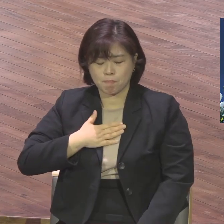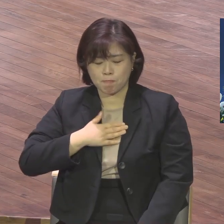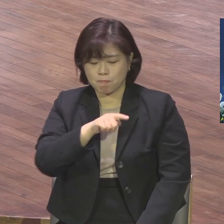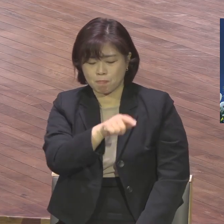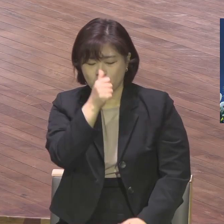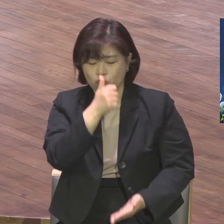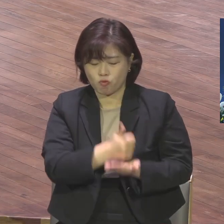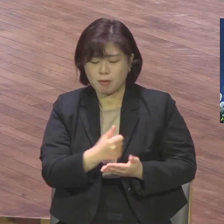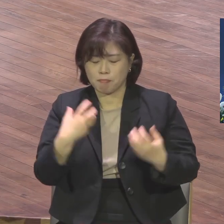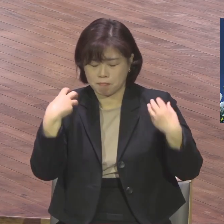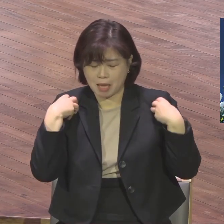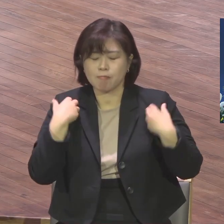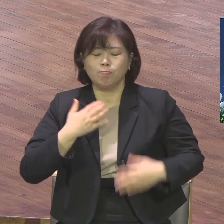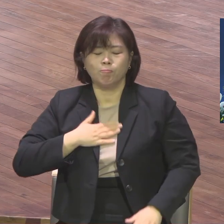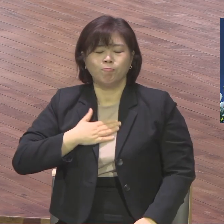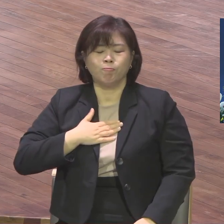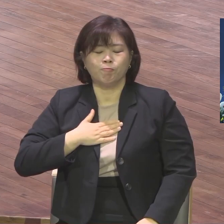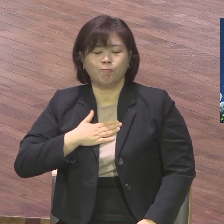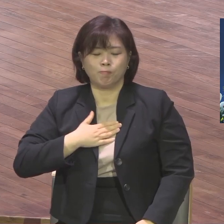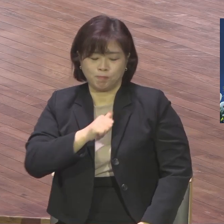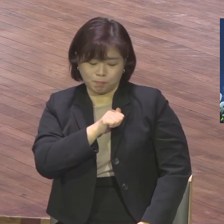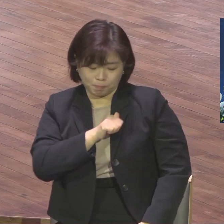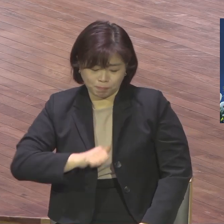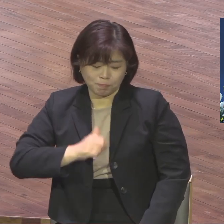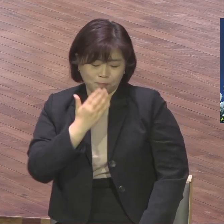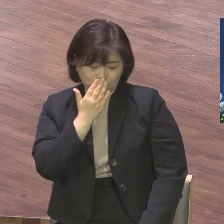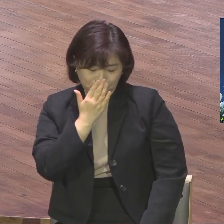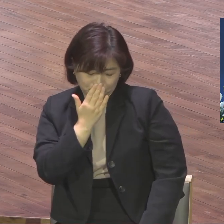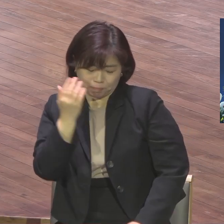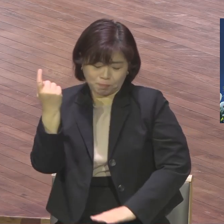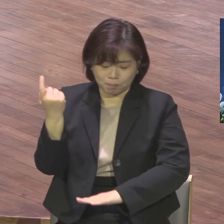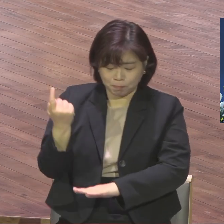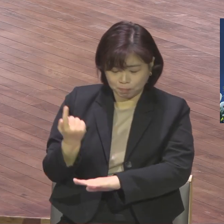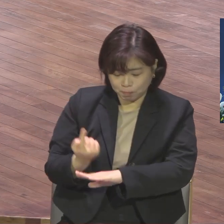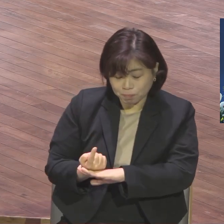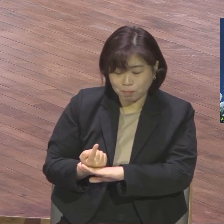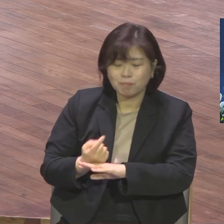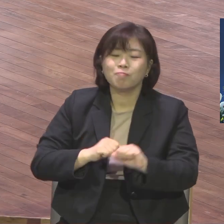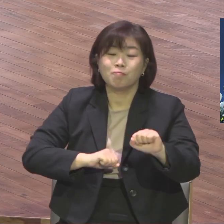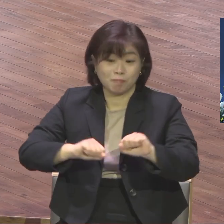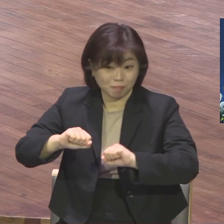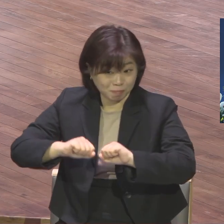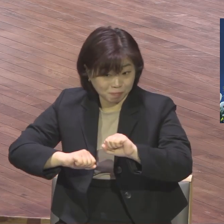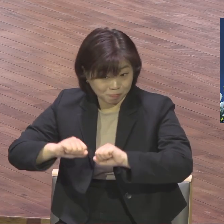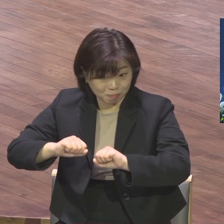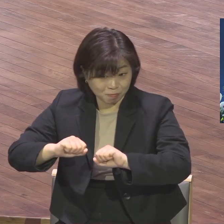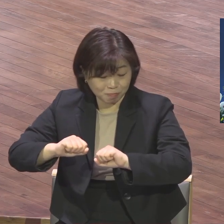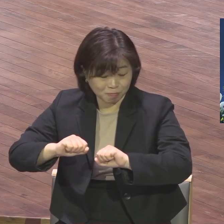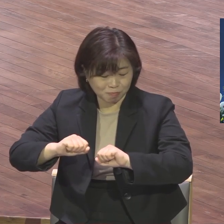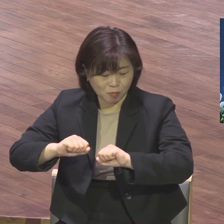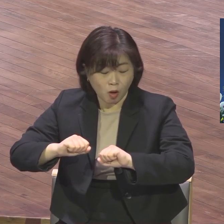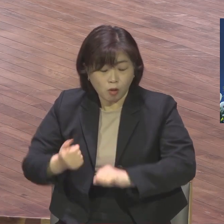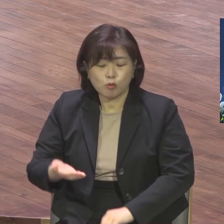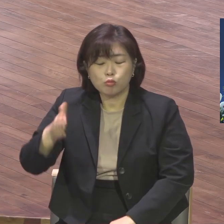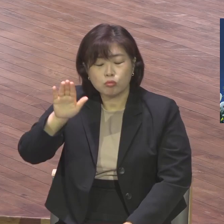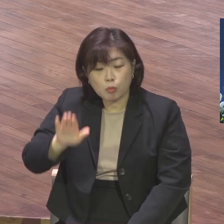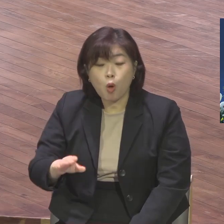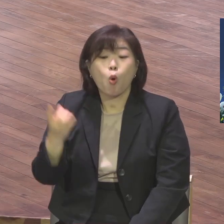원래 하나님이시고 영광된 형체를 가지신 분이라는 사실을 여기서